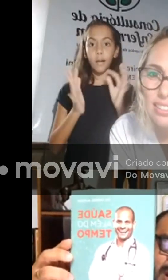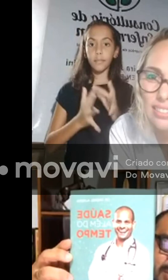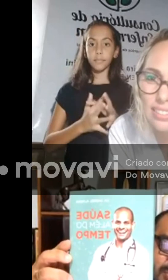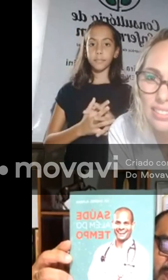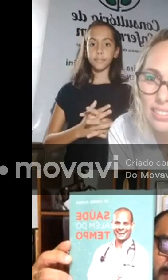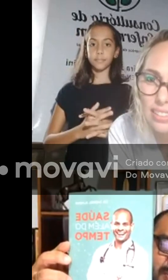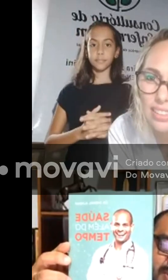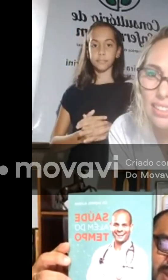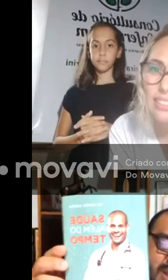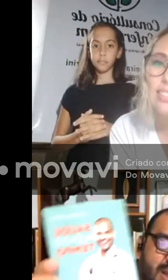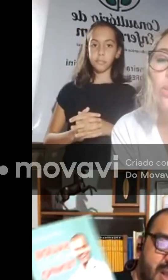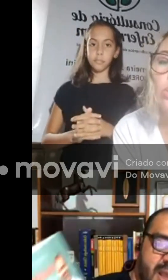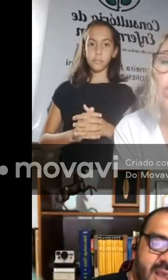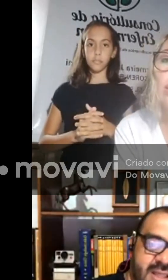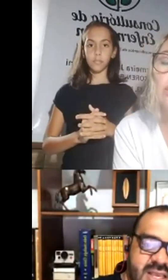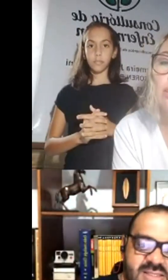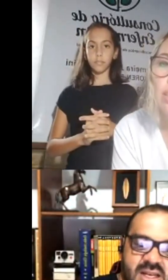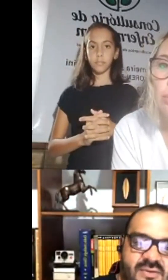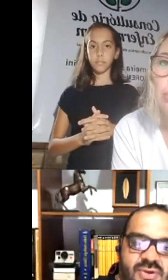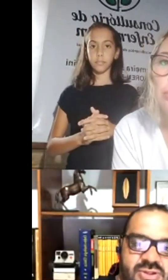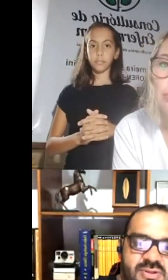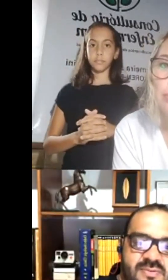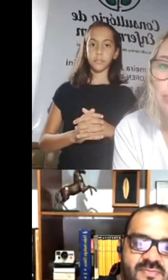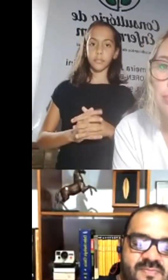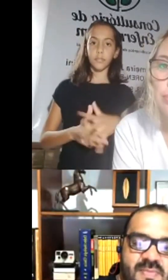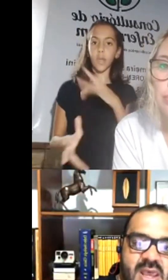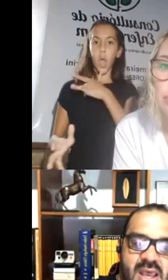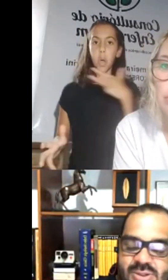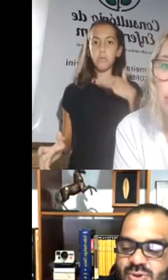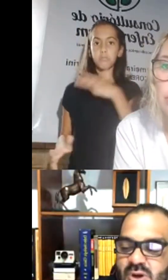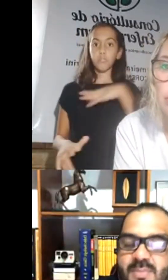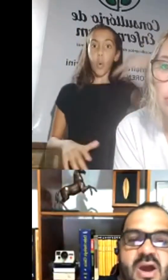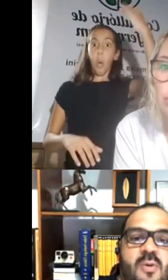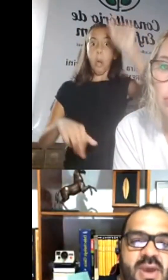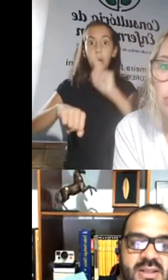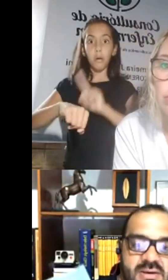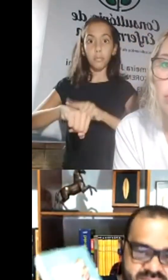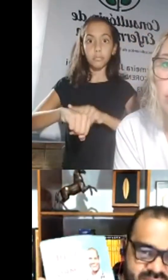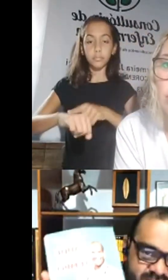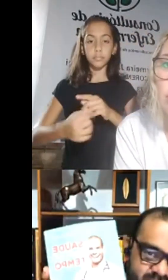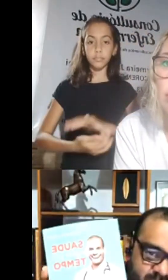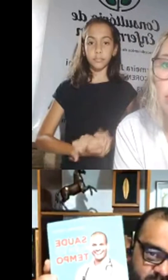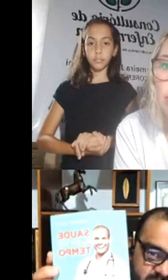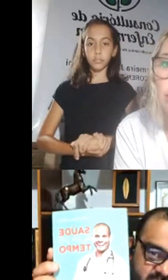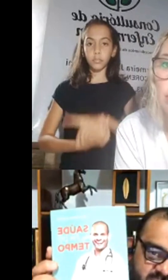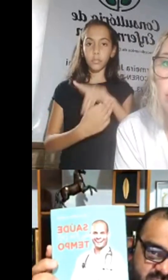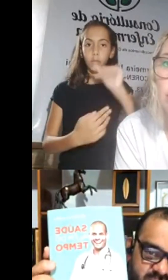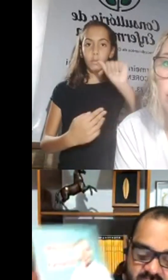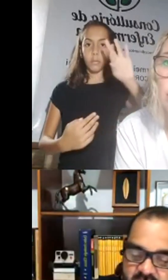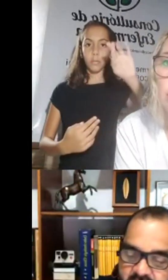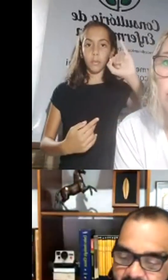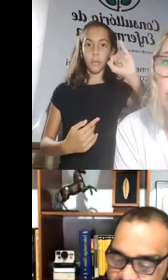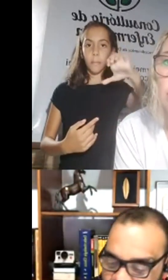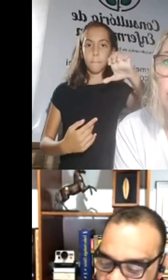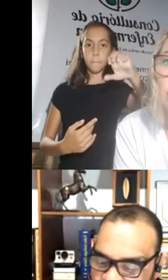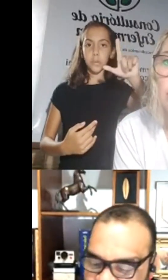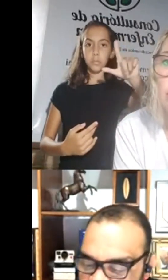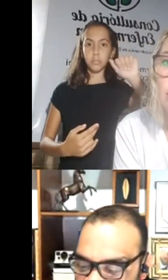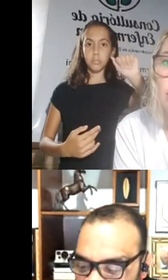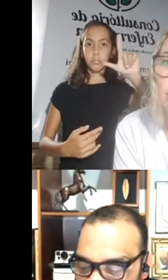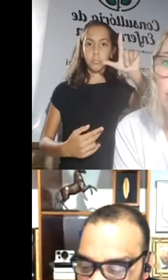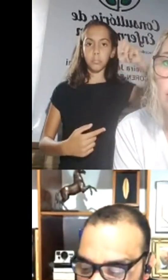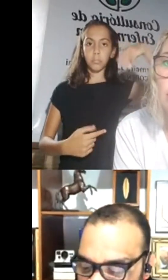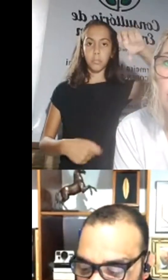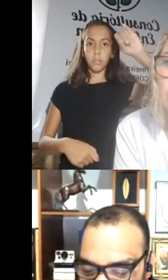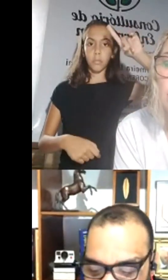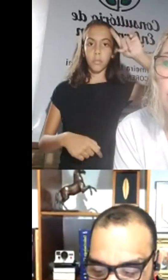Saúde Além do Tempo. Saúde além do Nesse livro, Dr. Gabriel Almeida, muito interessante. Então, nesse